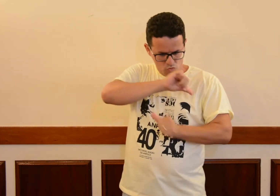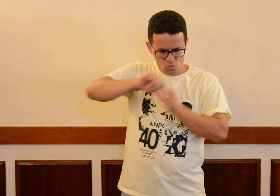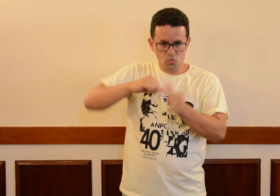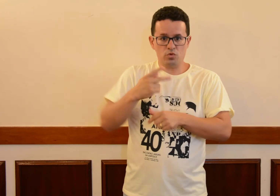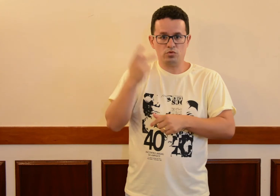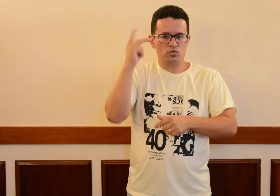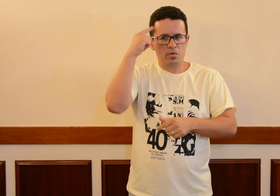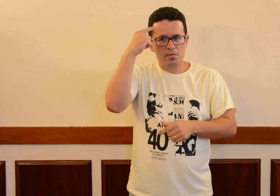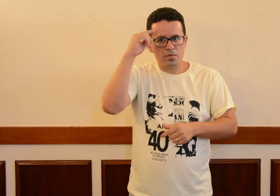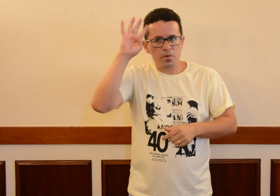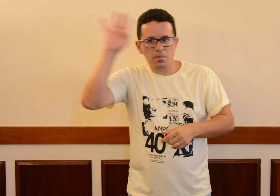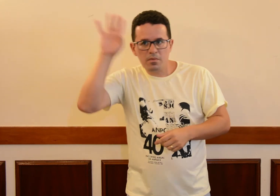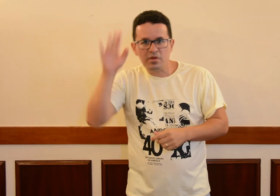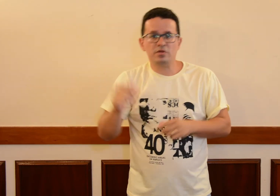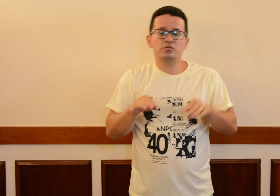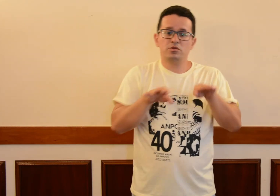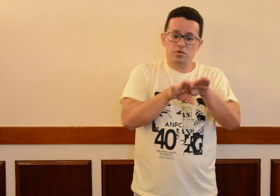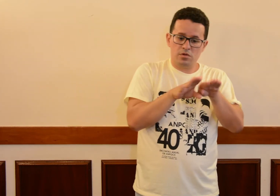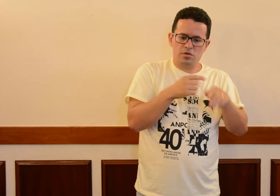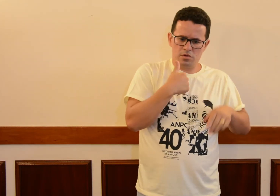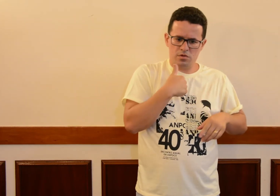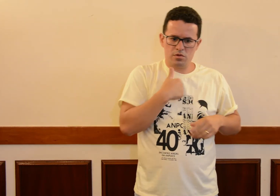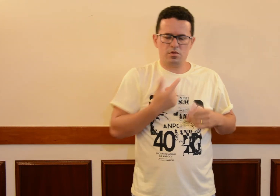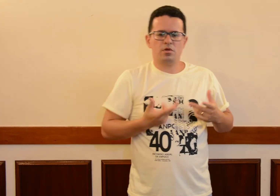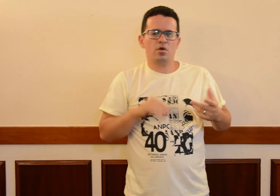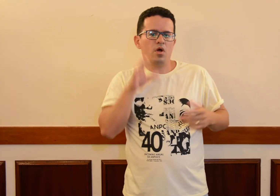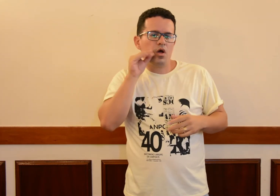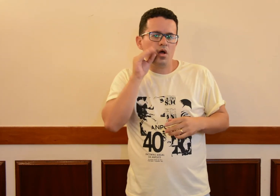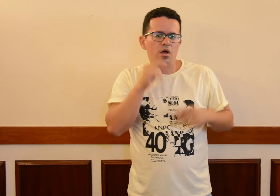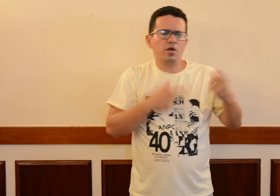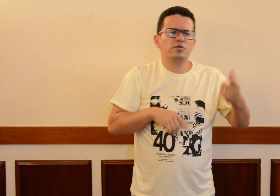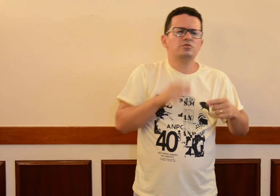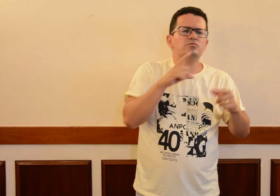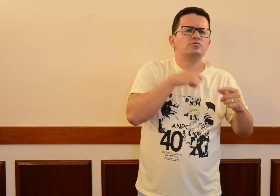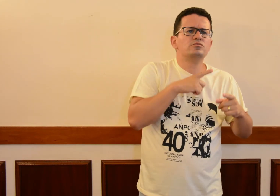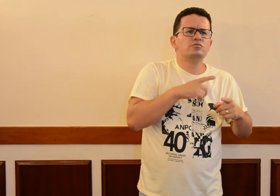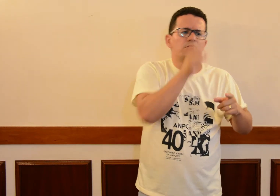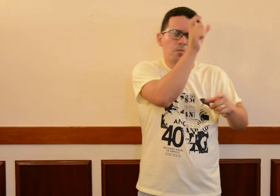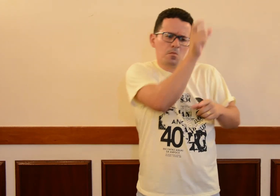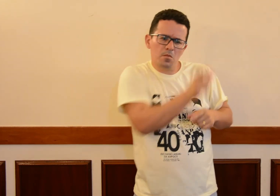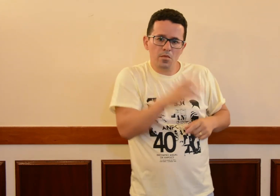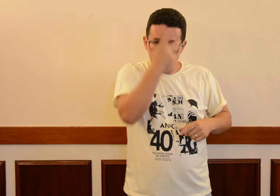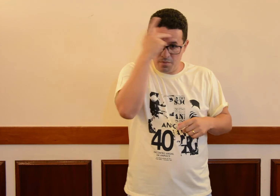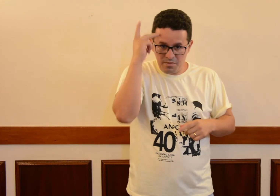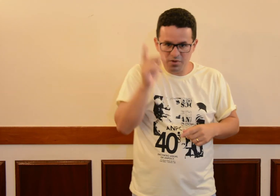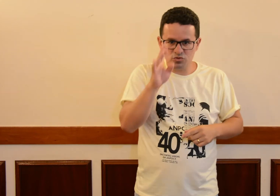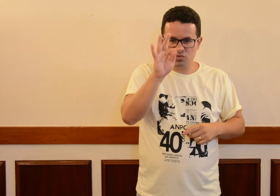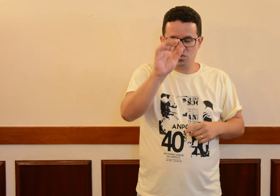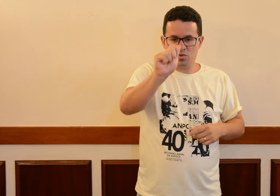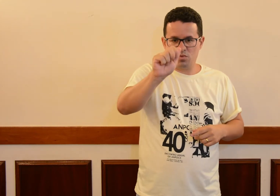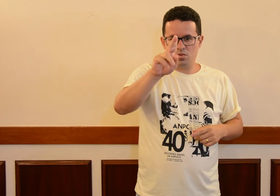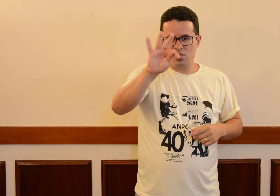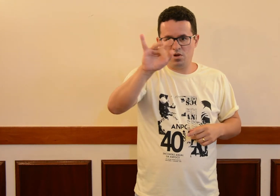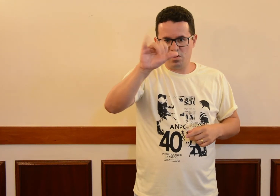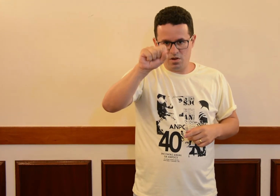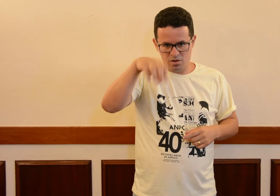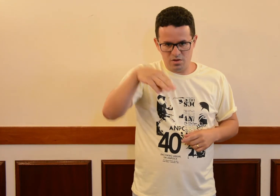que eu e os colegas de trabalho tínhamos sobre o que era uma pessoa com autismo. Ele agiu sobre sua dificuldade de interagir com as